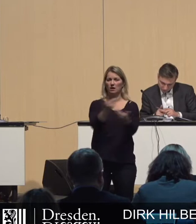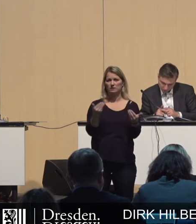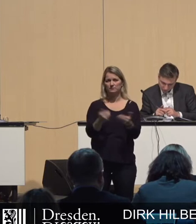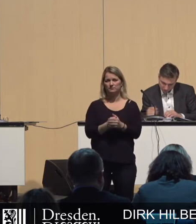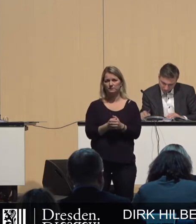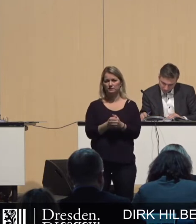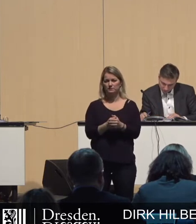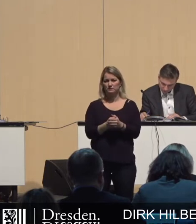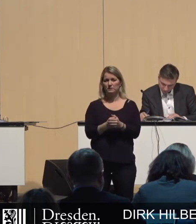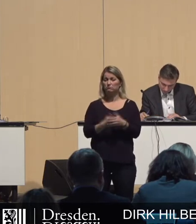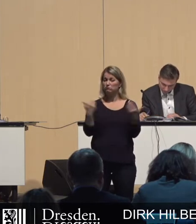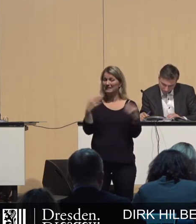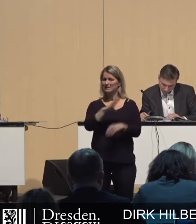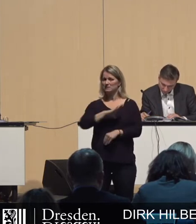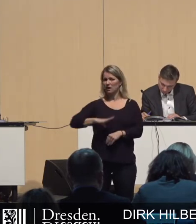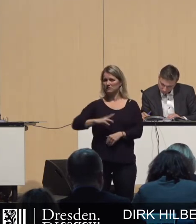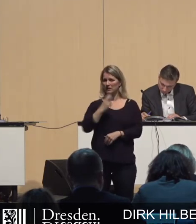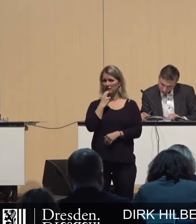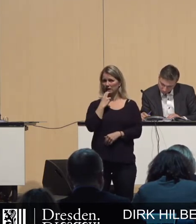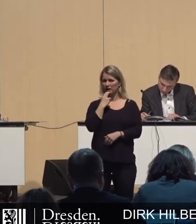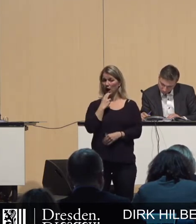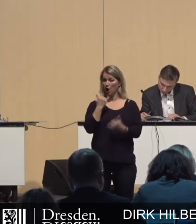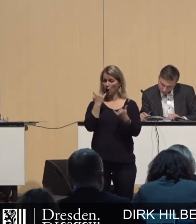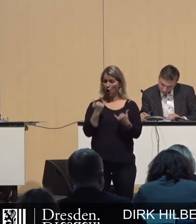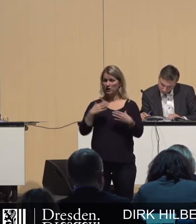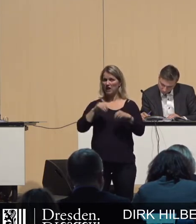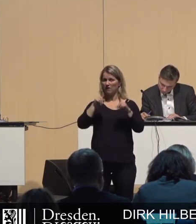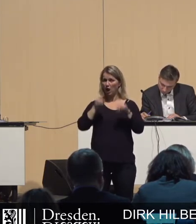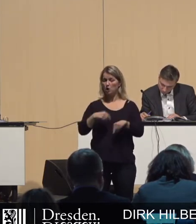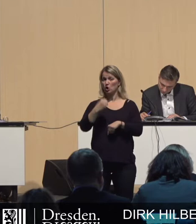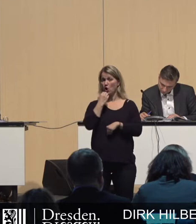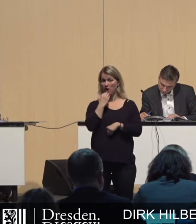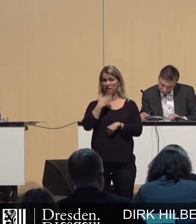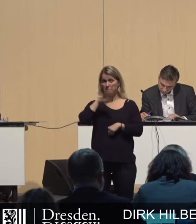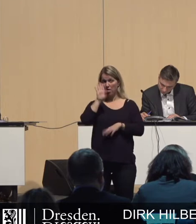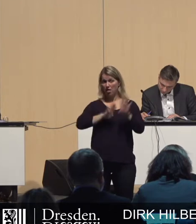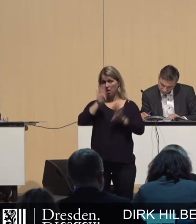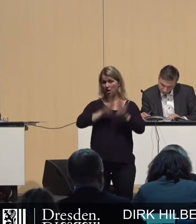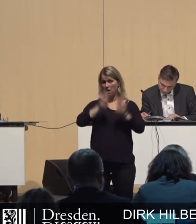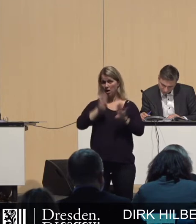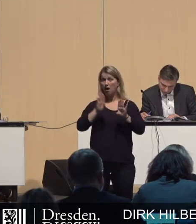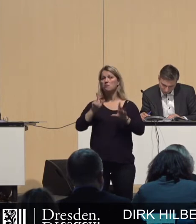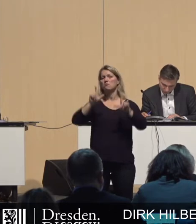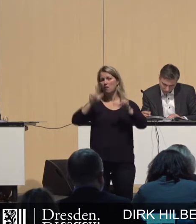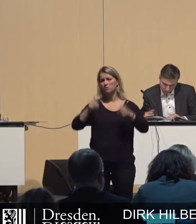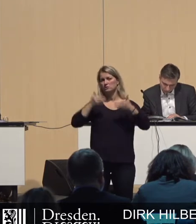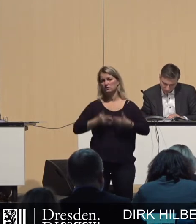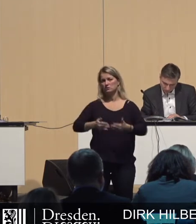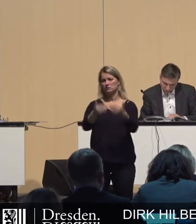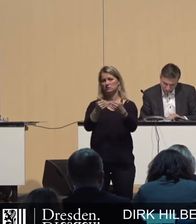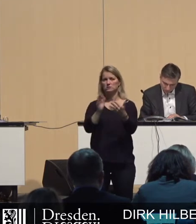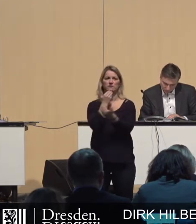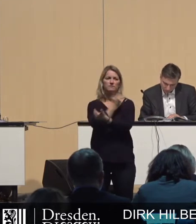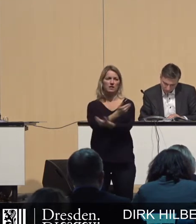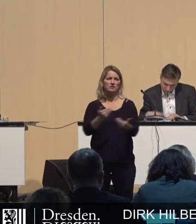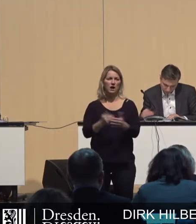uns die Sachsenenergie heute mit einer breiten Mehrheit Leben einhauchen. Vielen Dank. Und vielleicht noch